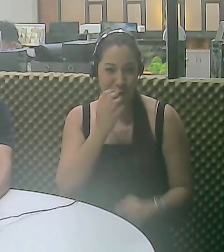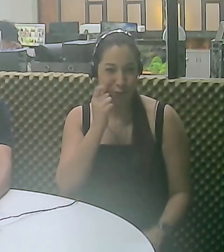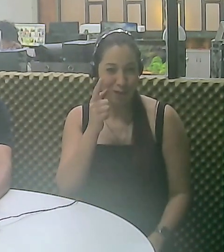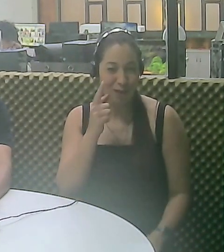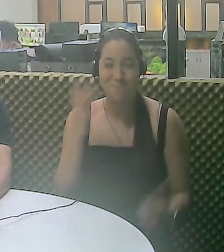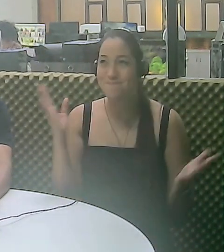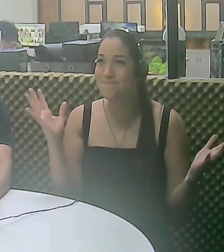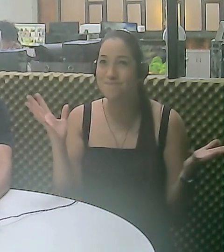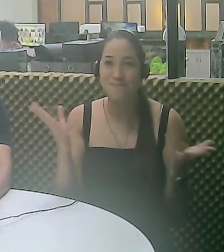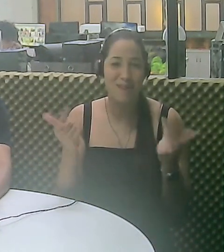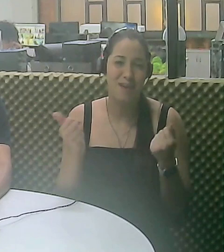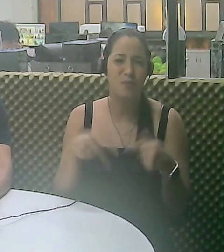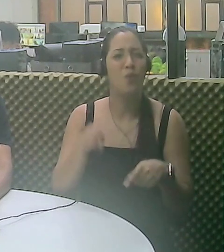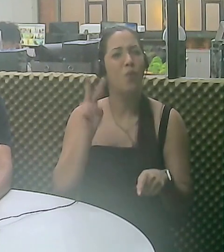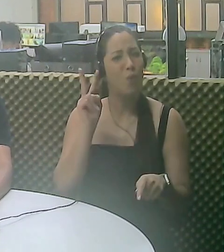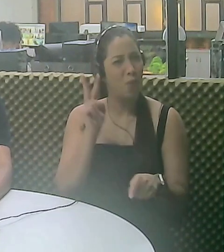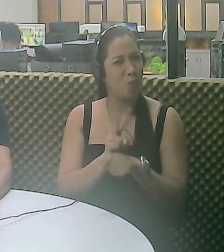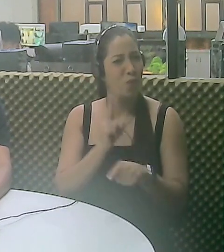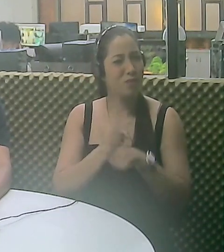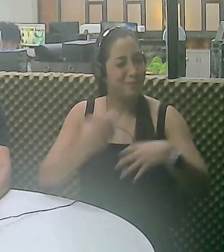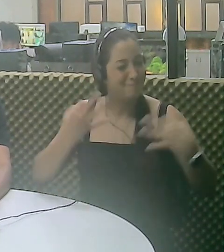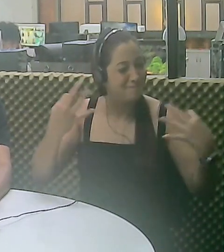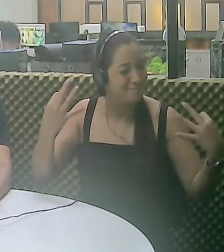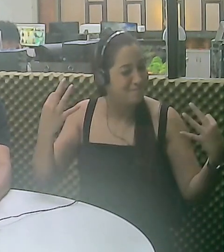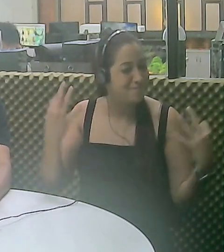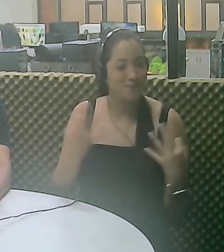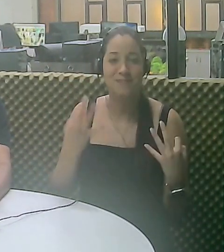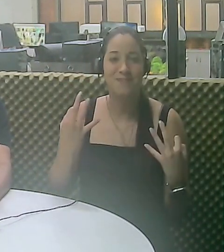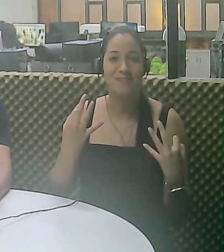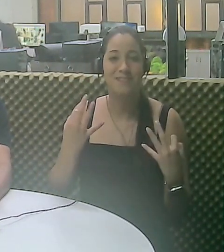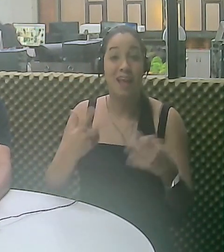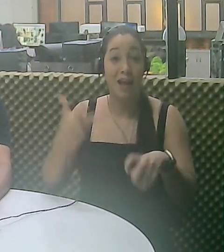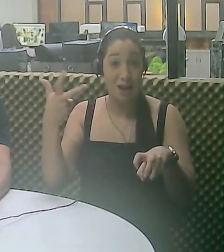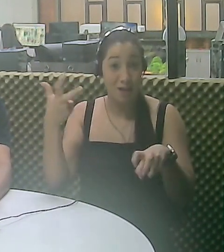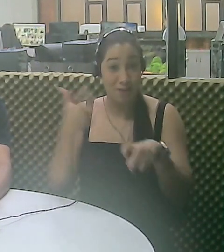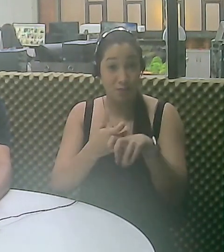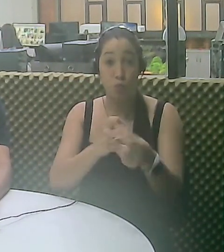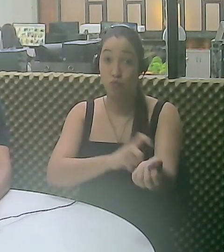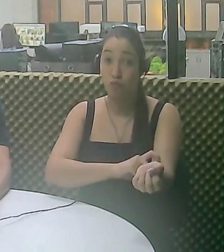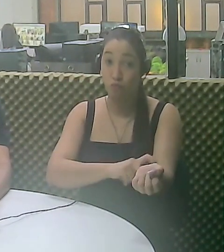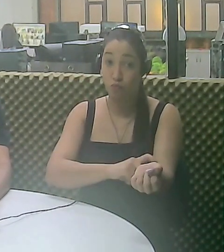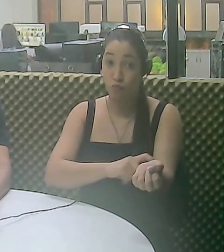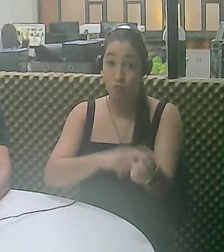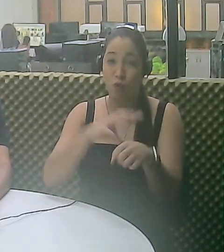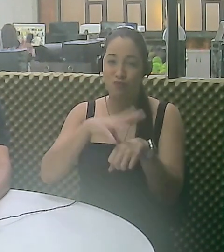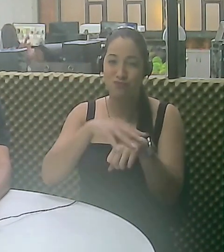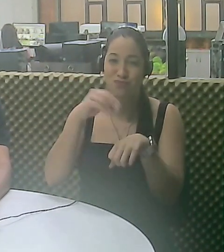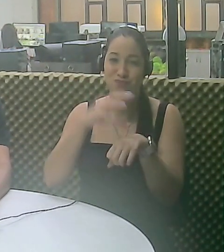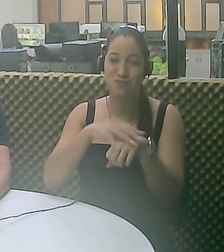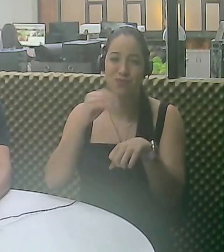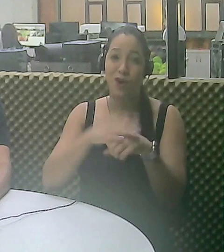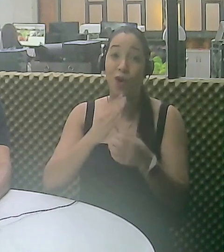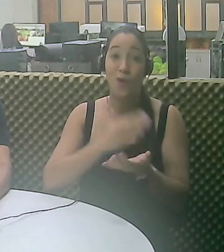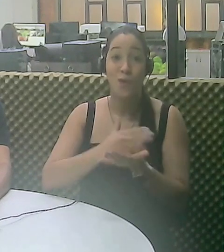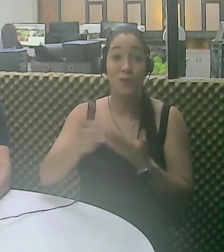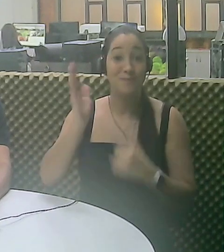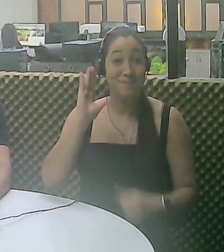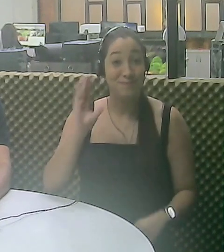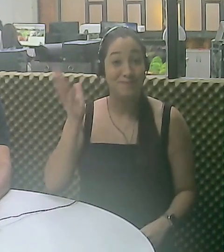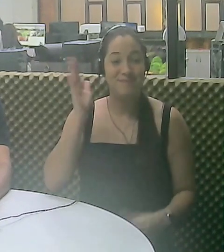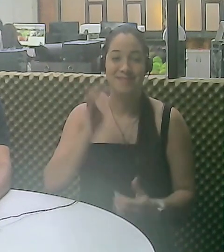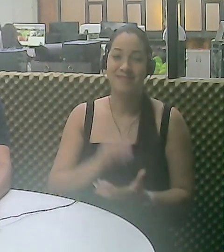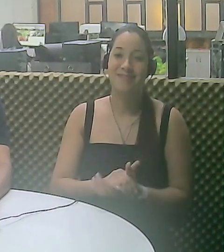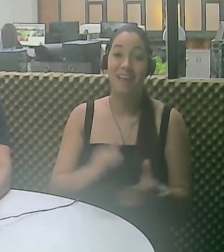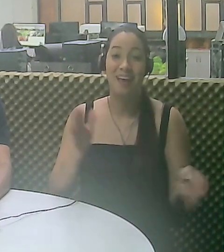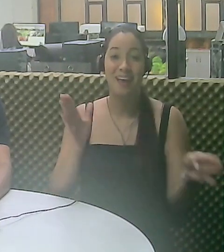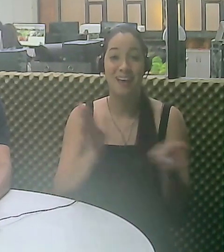sensacional e cuidar deles é animal. A vacinação antirrábica para os nossos peludos de estimação já começou.